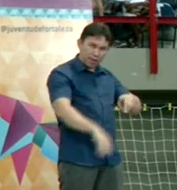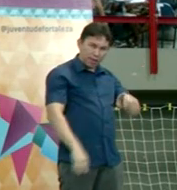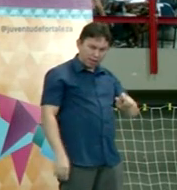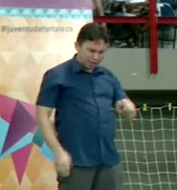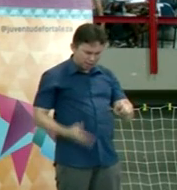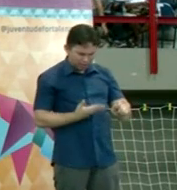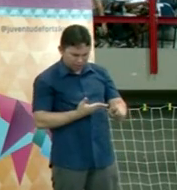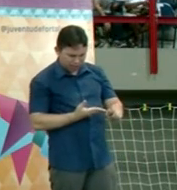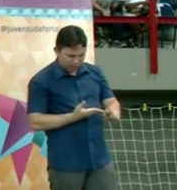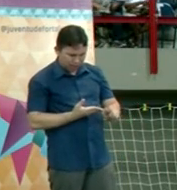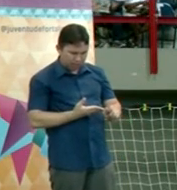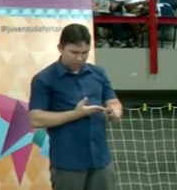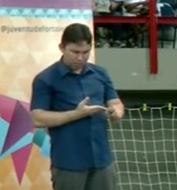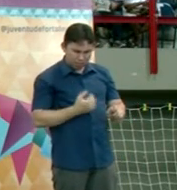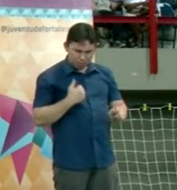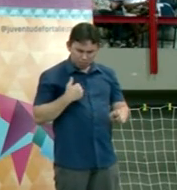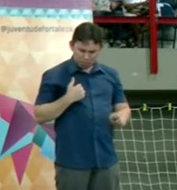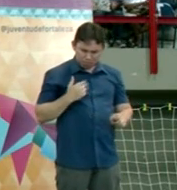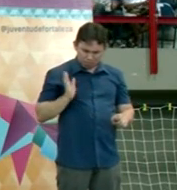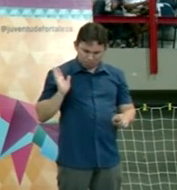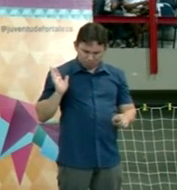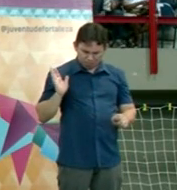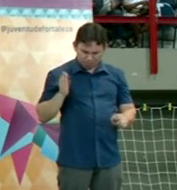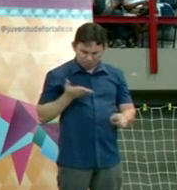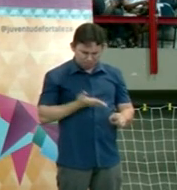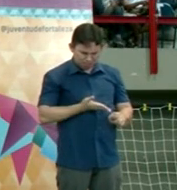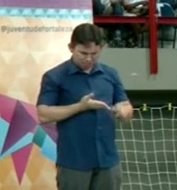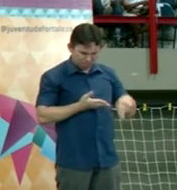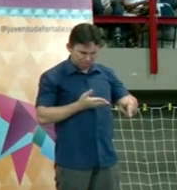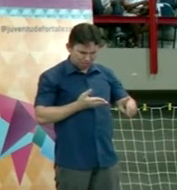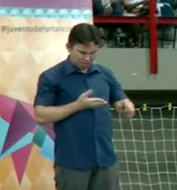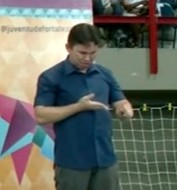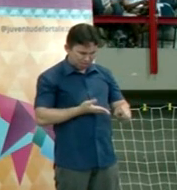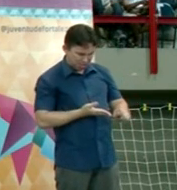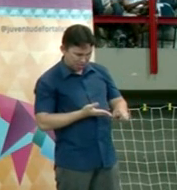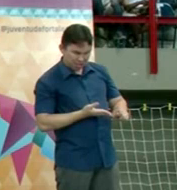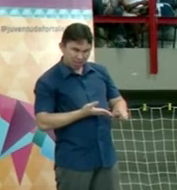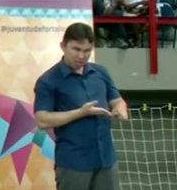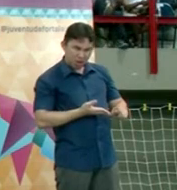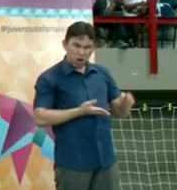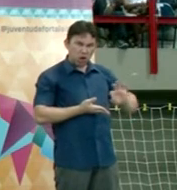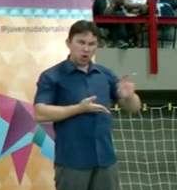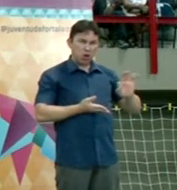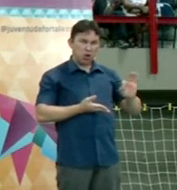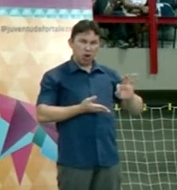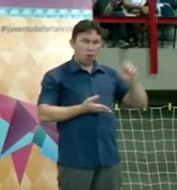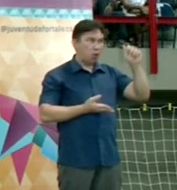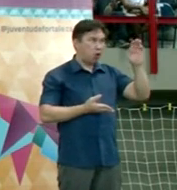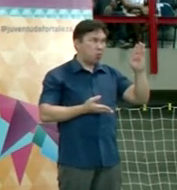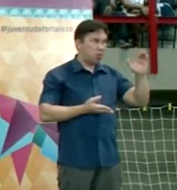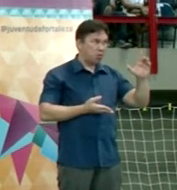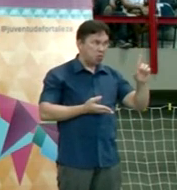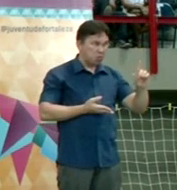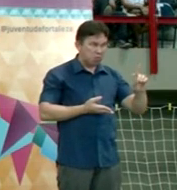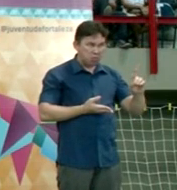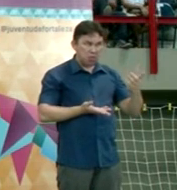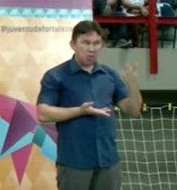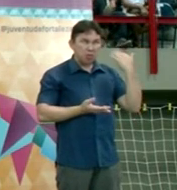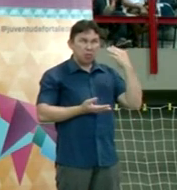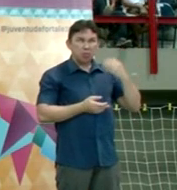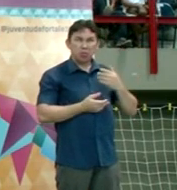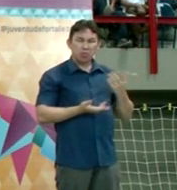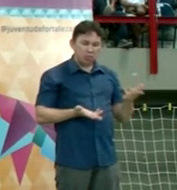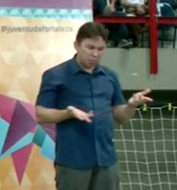coisas. Primeiro, eu nunca peguei uma questão que a resposta fosse NDA. Talvez uma vez em, sei lá, quantos anos faz que eu estou